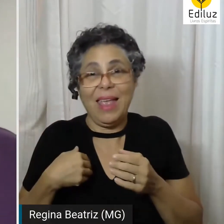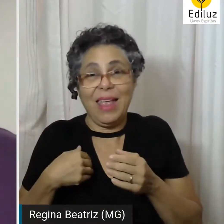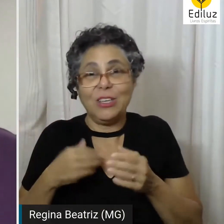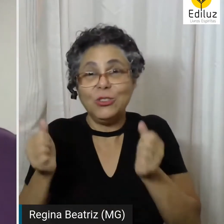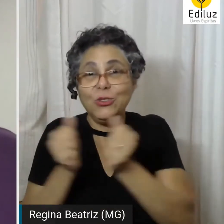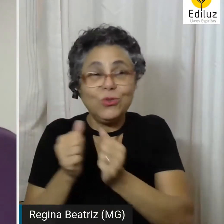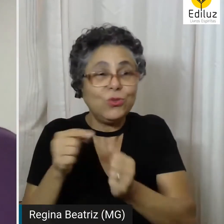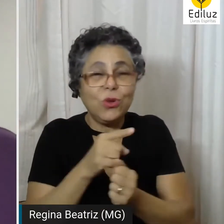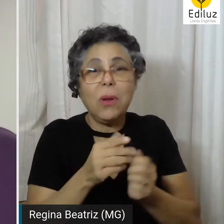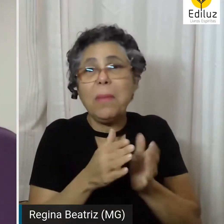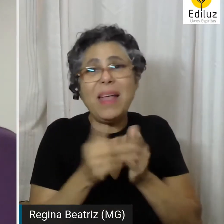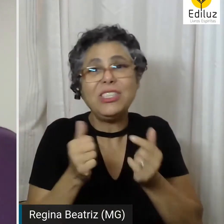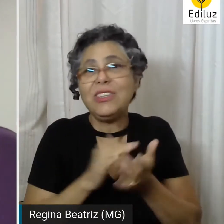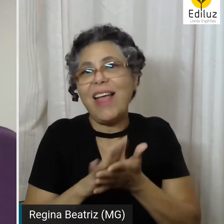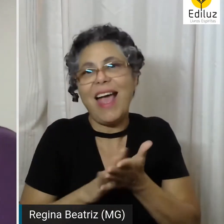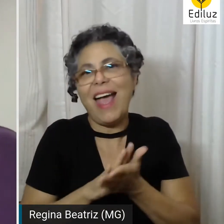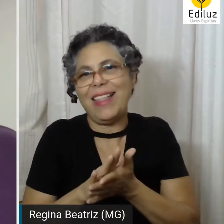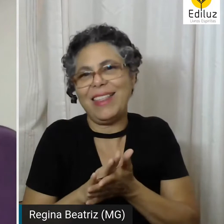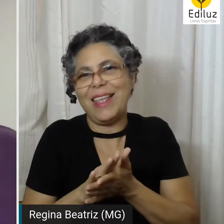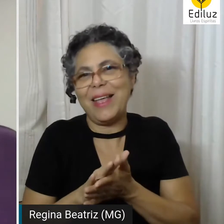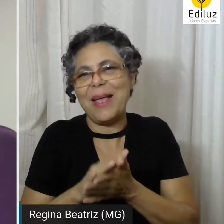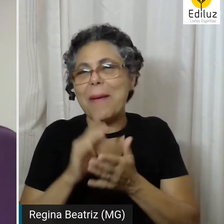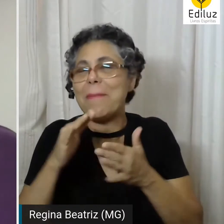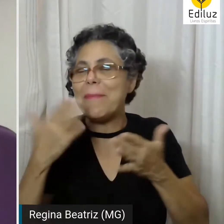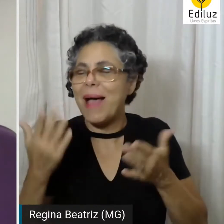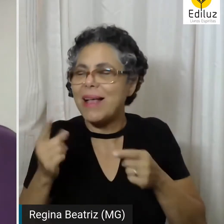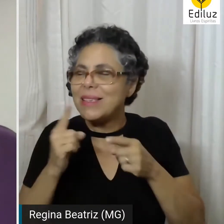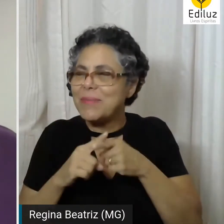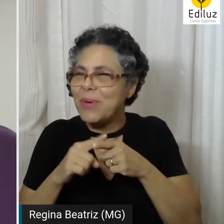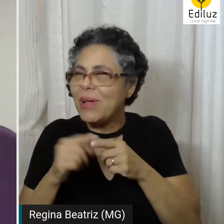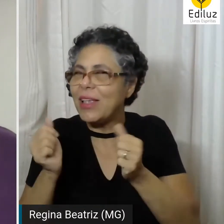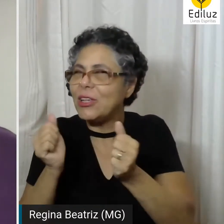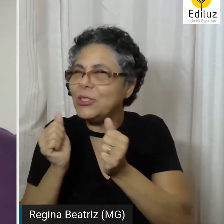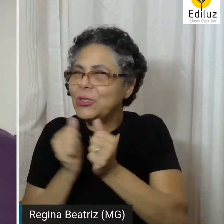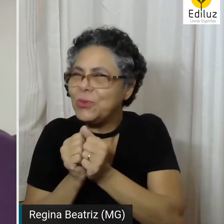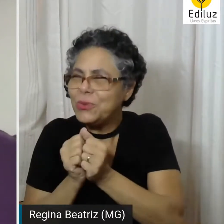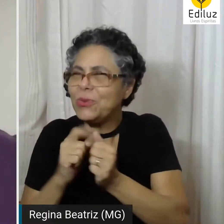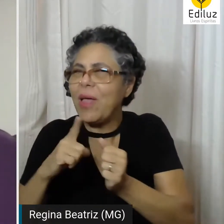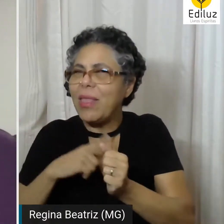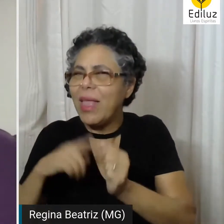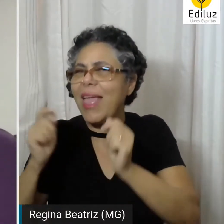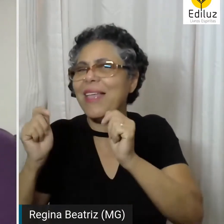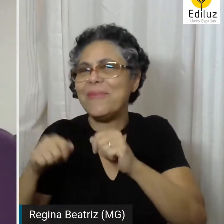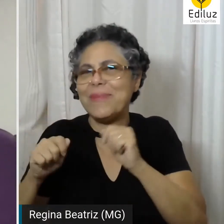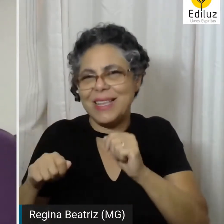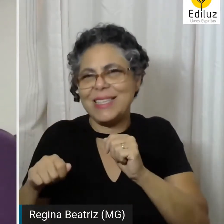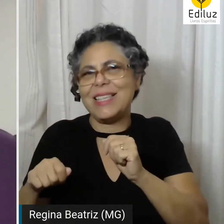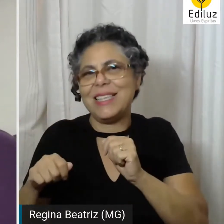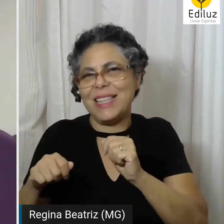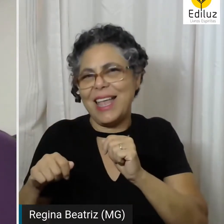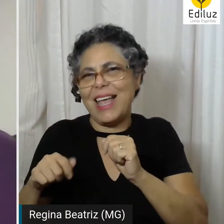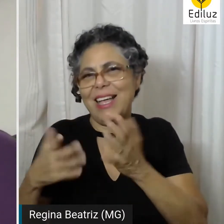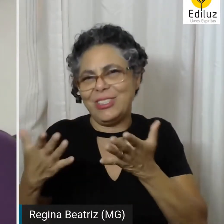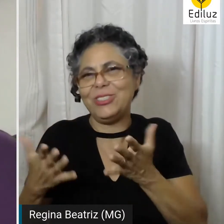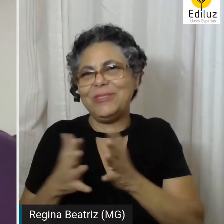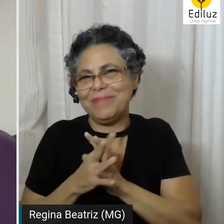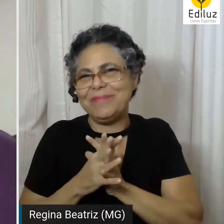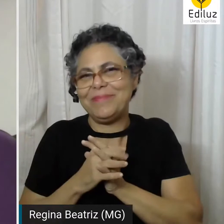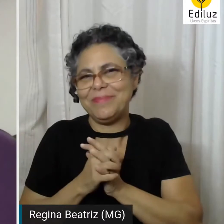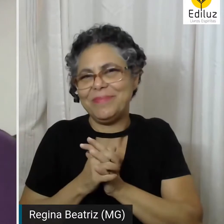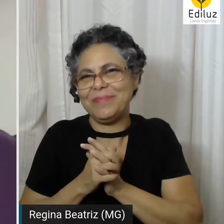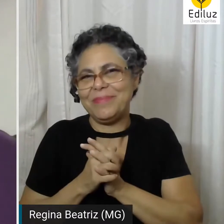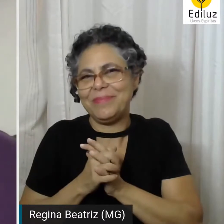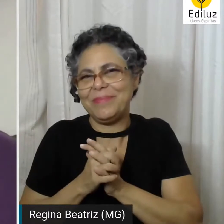nada. Mas por trás daquela presença tem uma necessidade incontida,